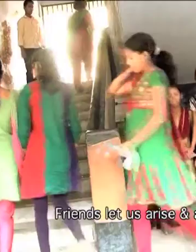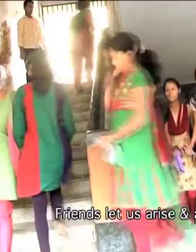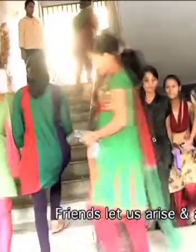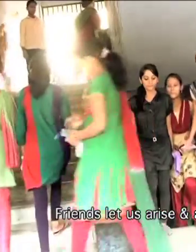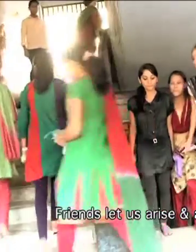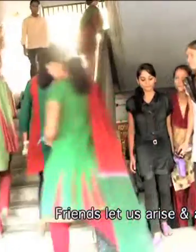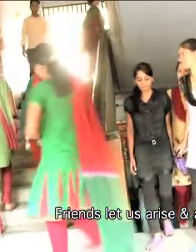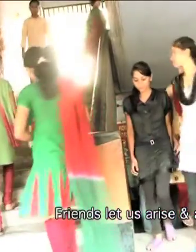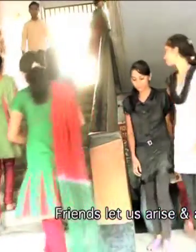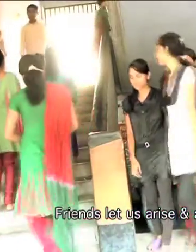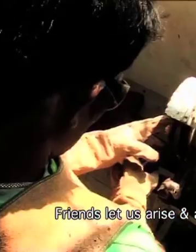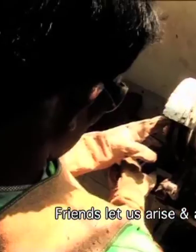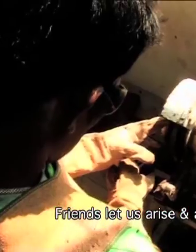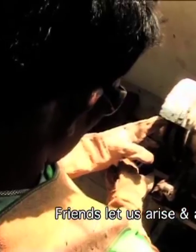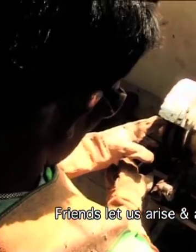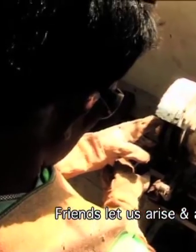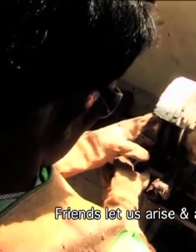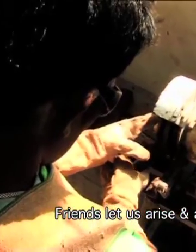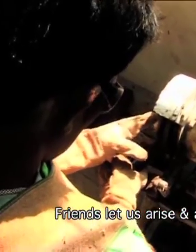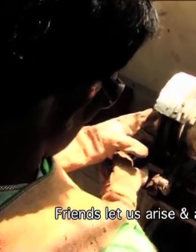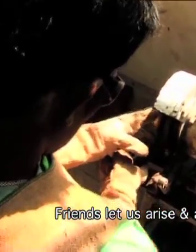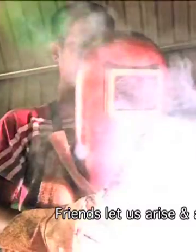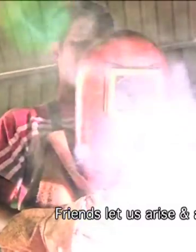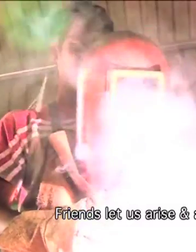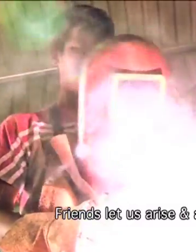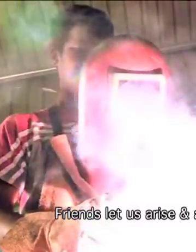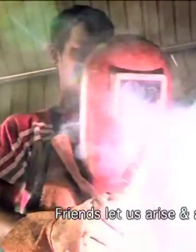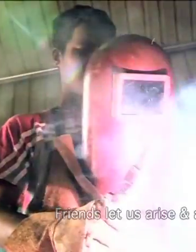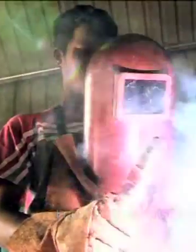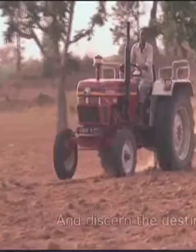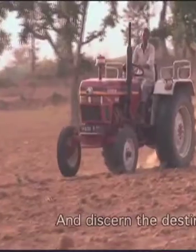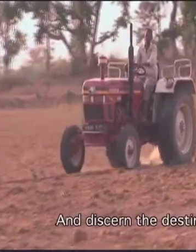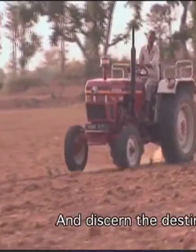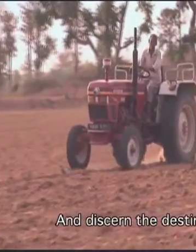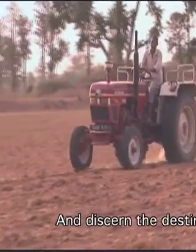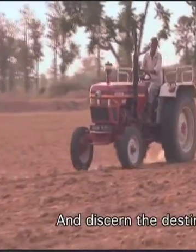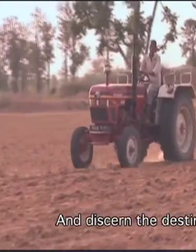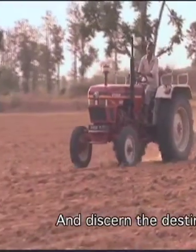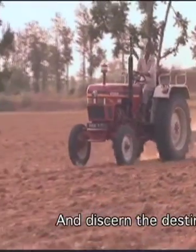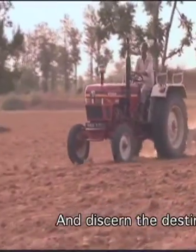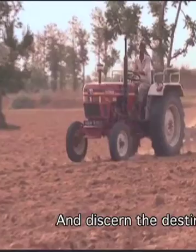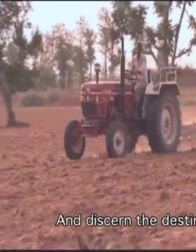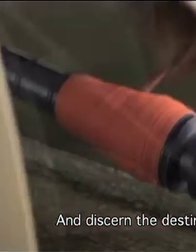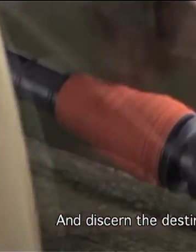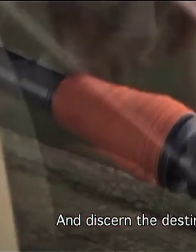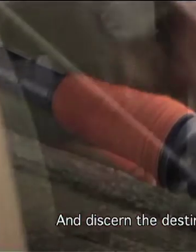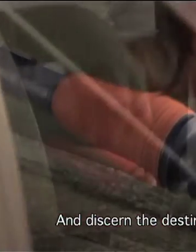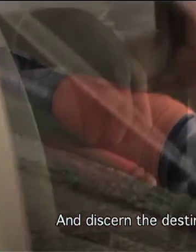मित्रों हम उठे और जागे, मंजिल आने की ध्वनि